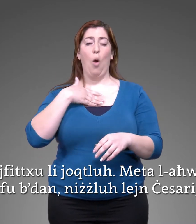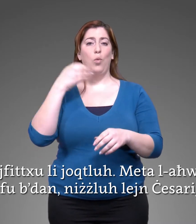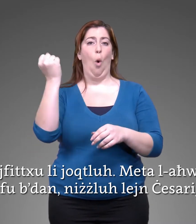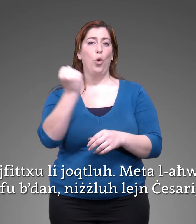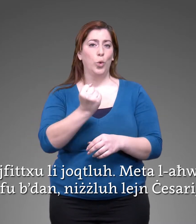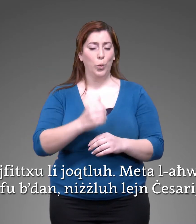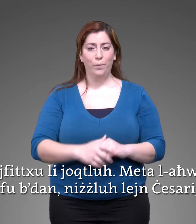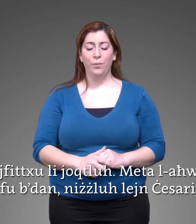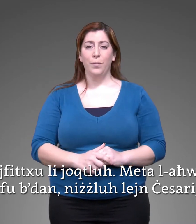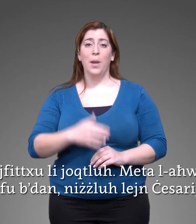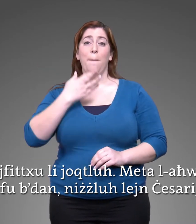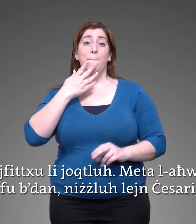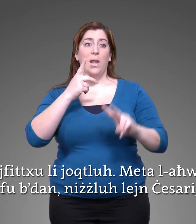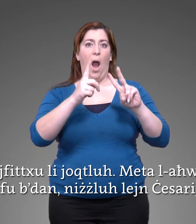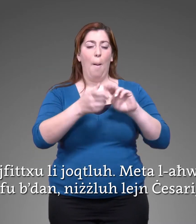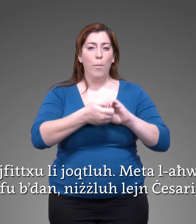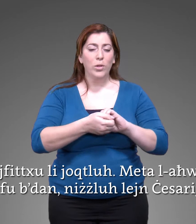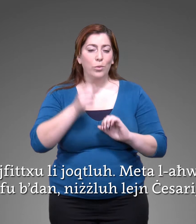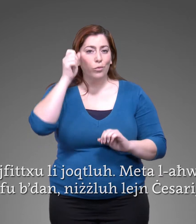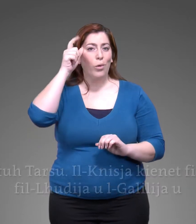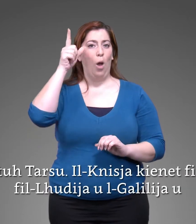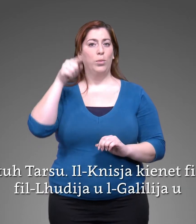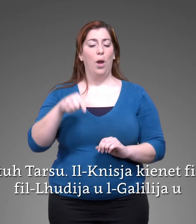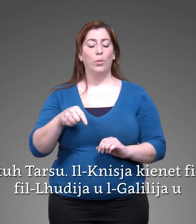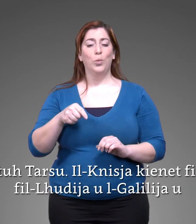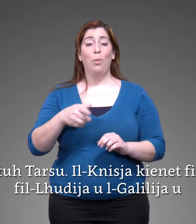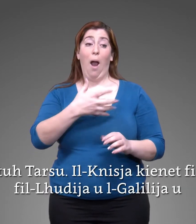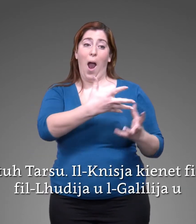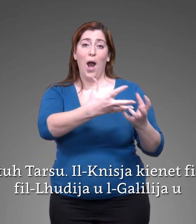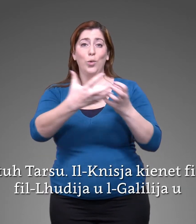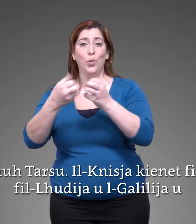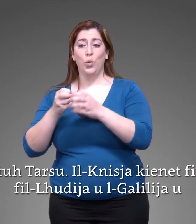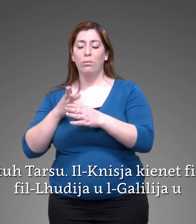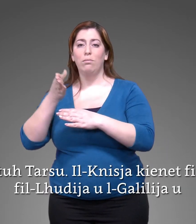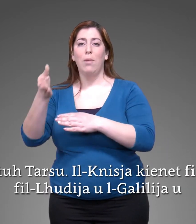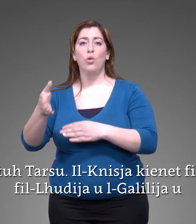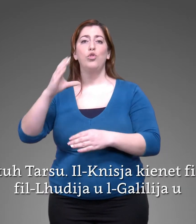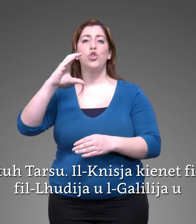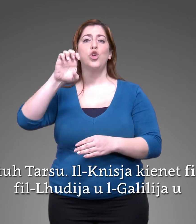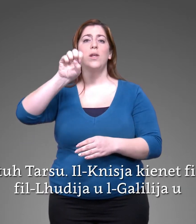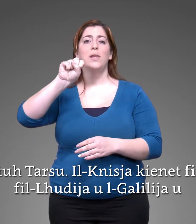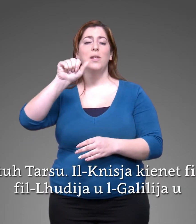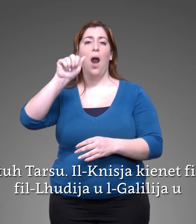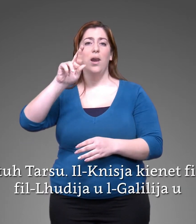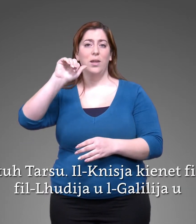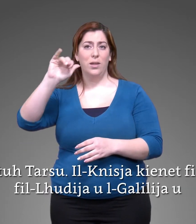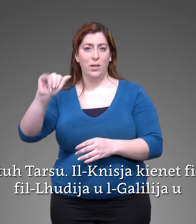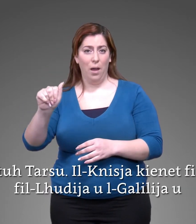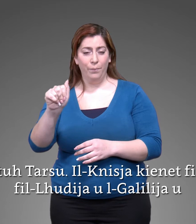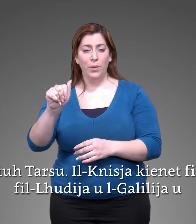-awrja fu b'dan Nizluħ lejn ċesarijja u batuħ t-arsu I knissja kienet fil